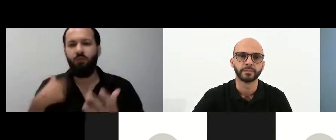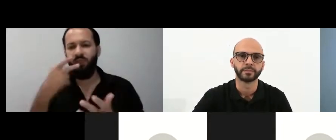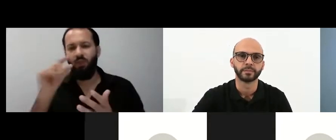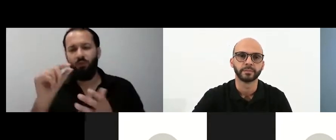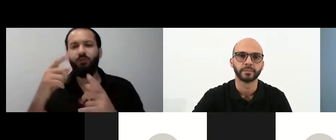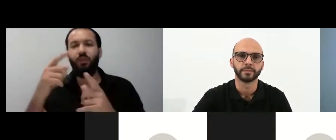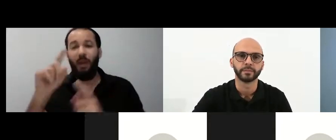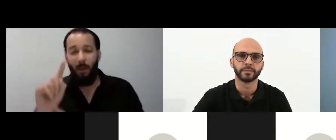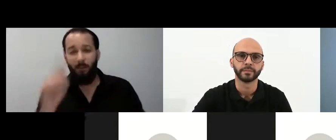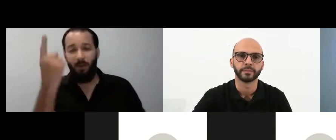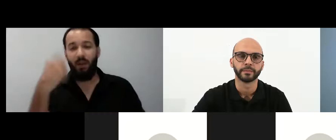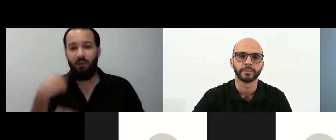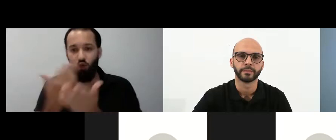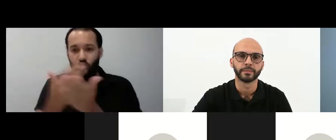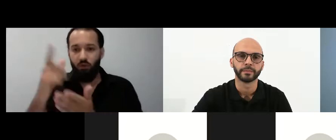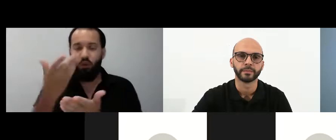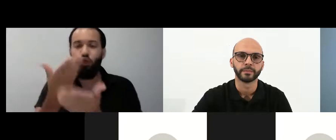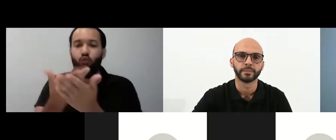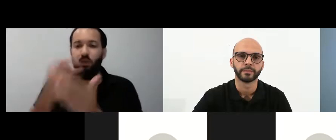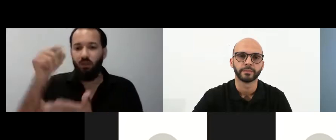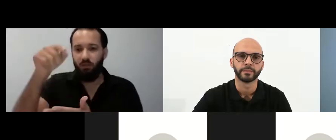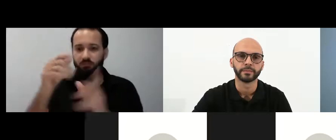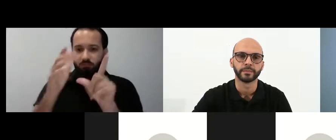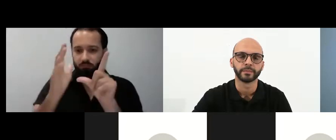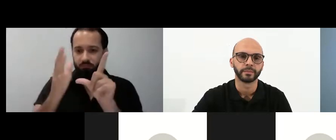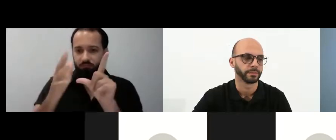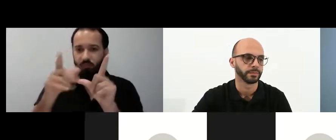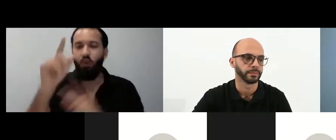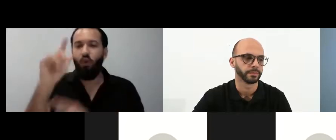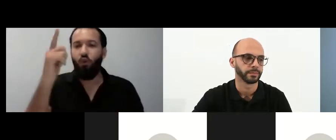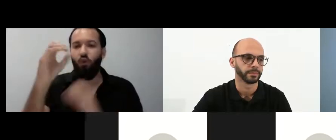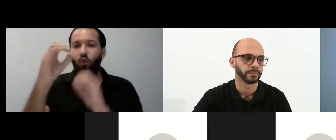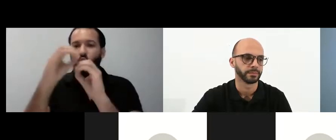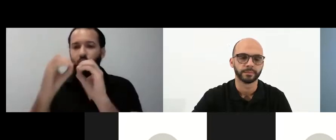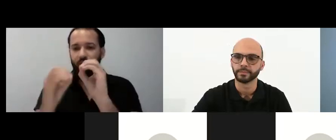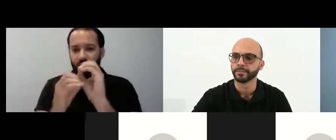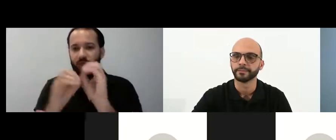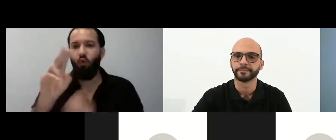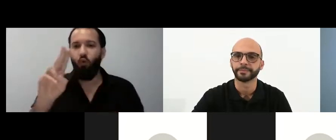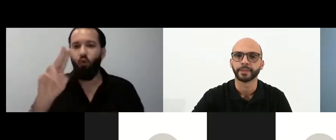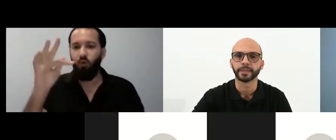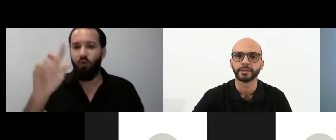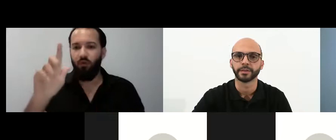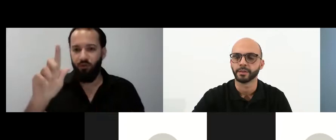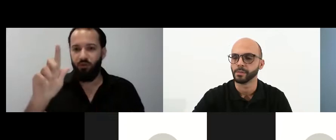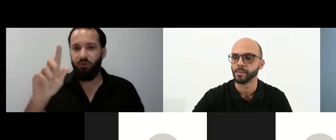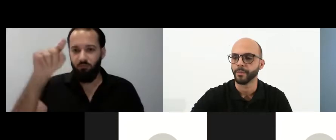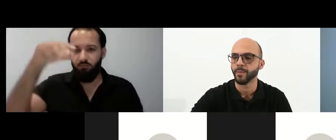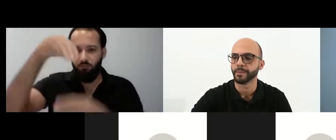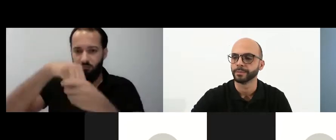momento. Então, eu gostaria de falar um pouco, primeiramente, sobre como eu comecei, né, ingressei no ensino de Letras